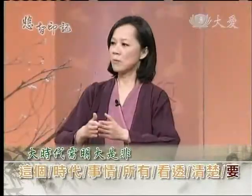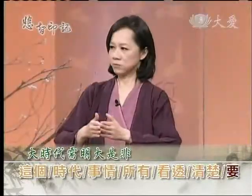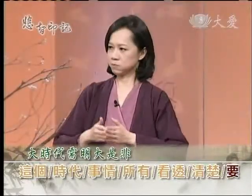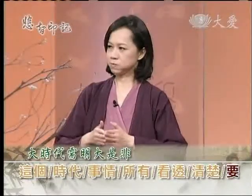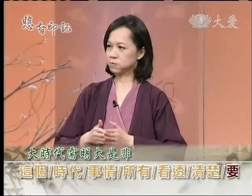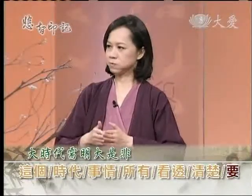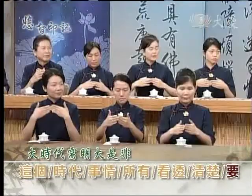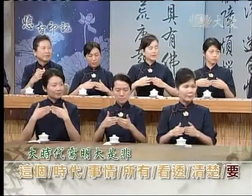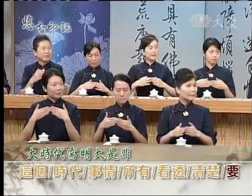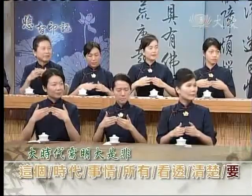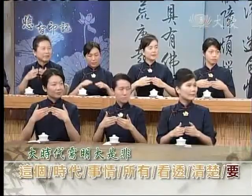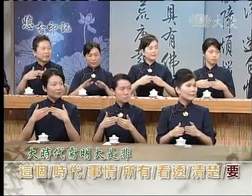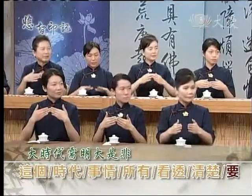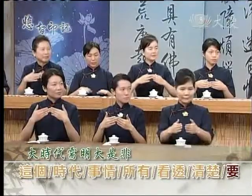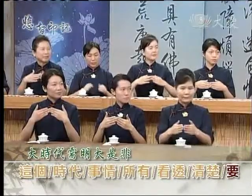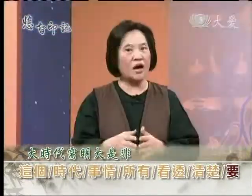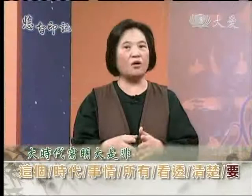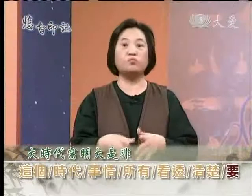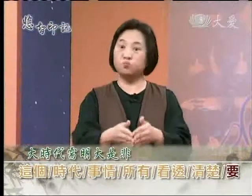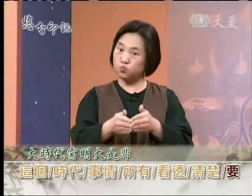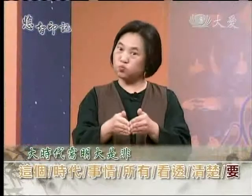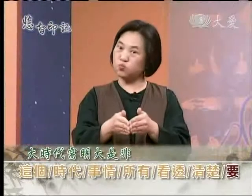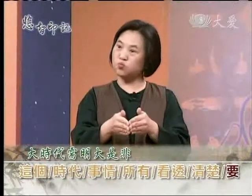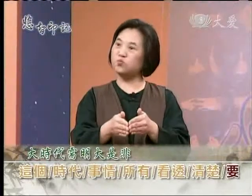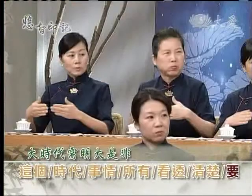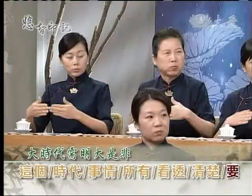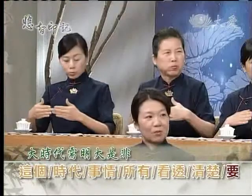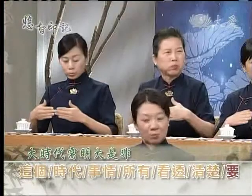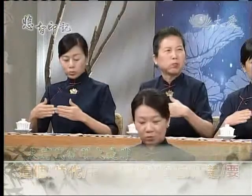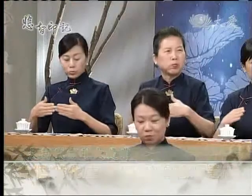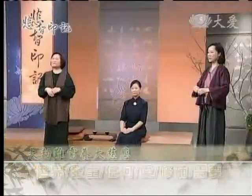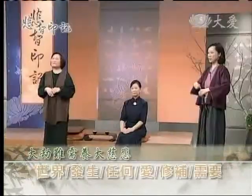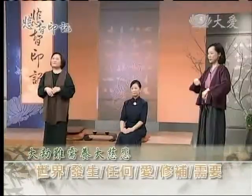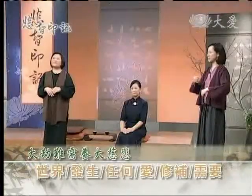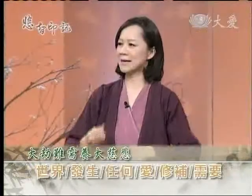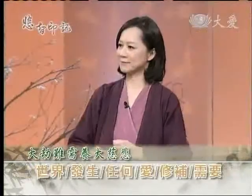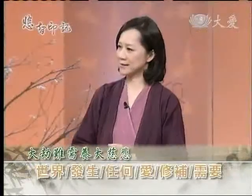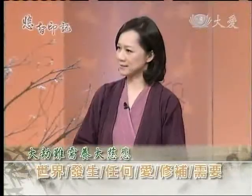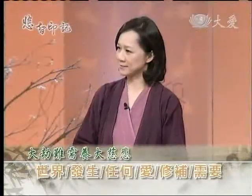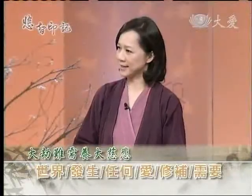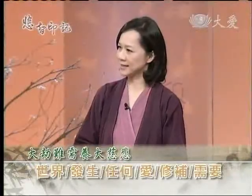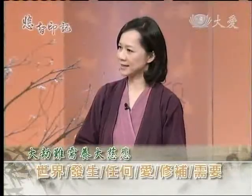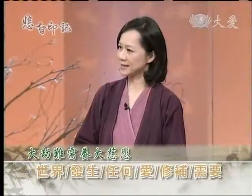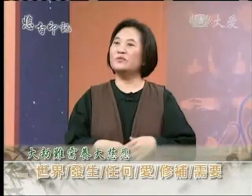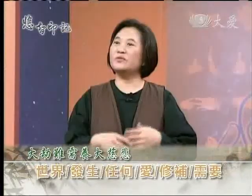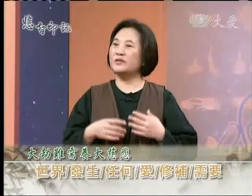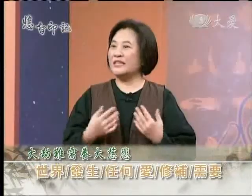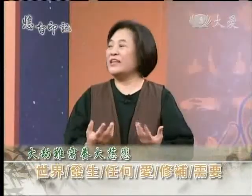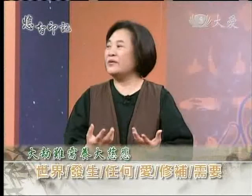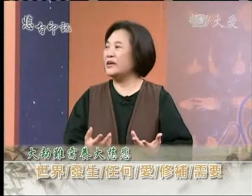把会有点鼓塞，表示我要。 大劫难需养大慈悲。 好，我们说劫难会